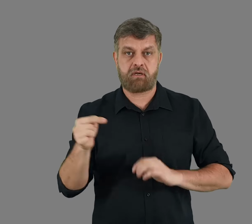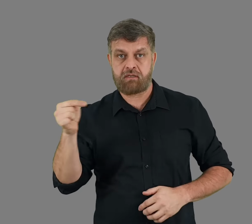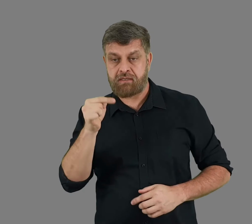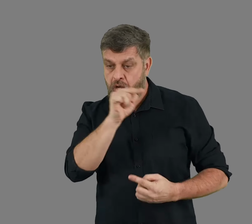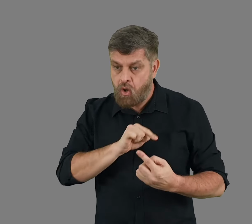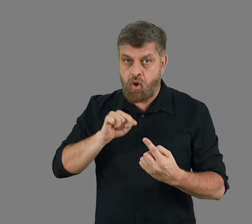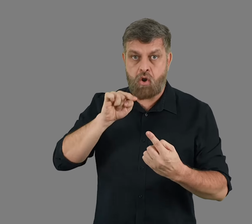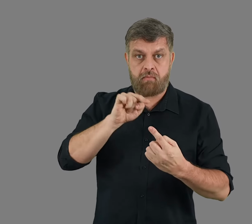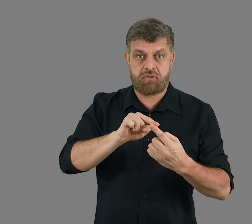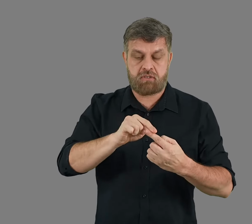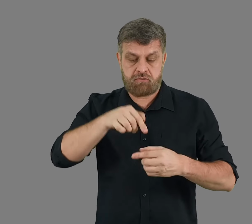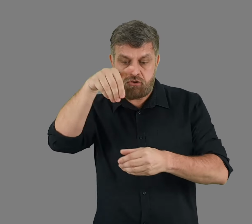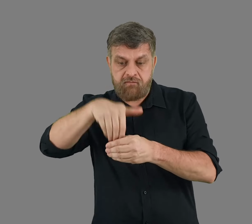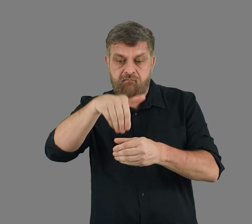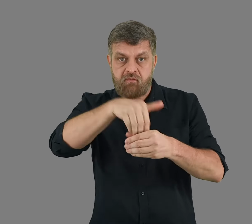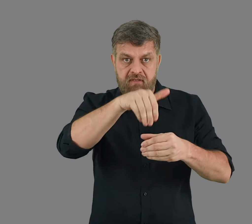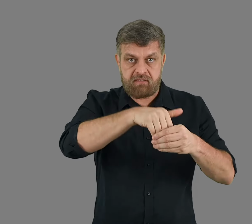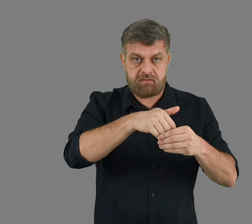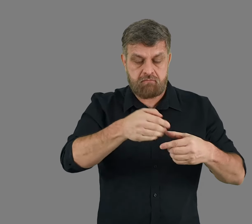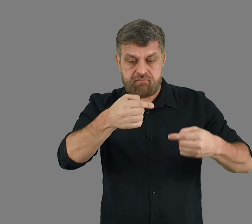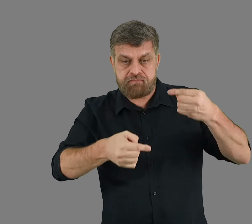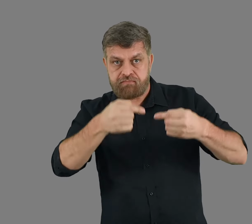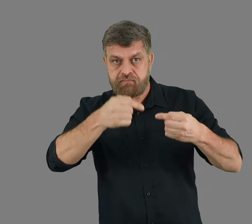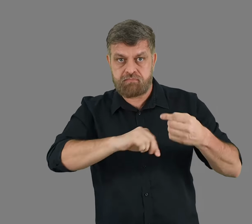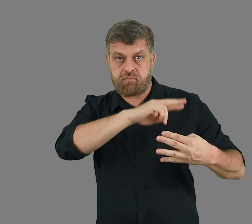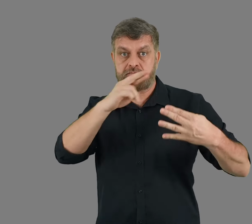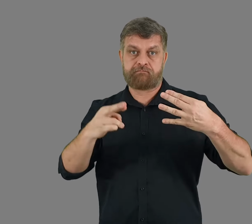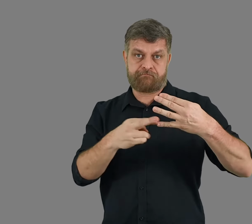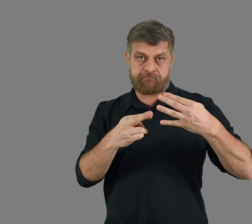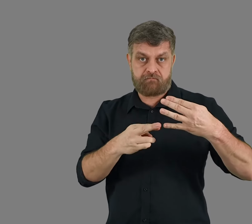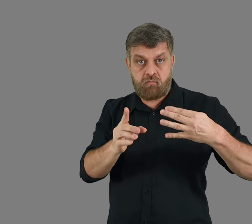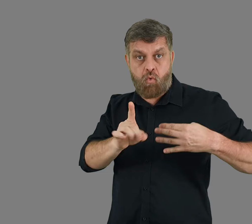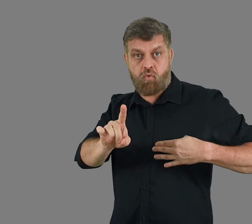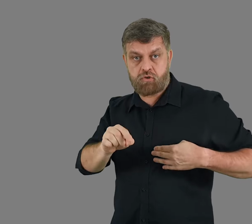de deliberação, em última instância, por parte da Assembleia Geral.